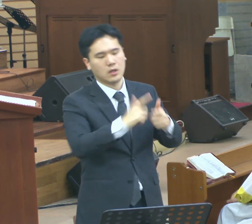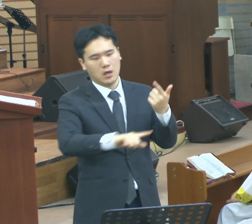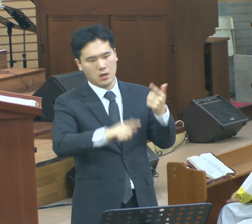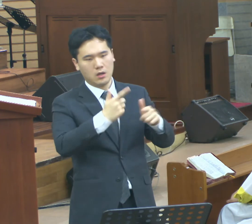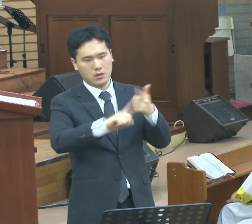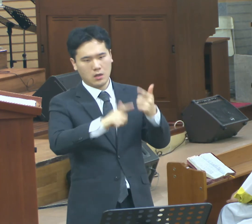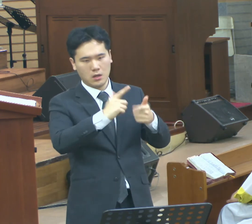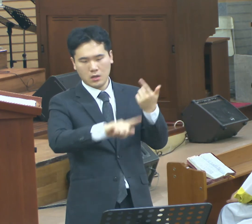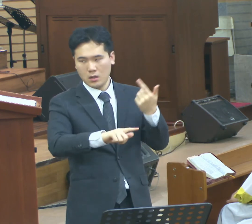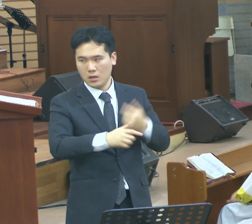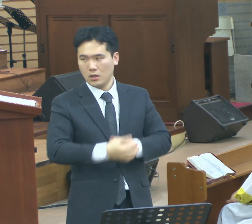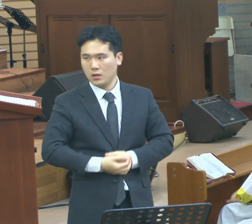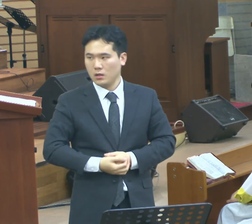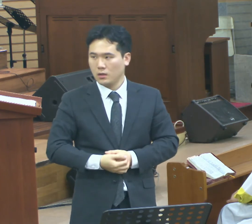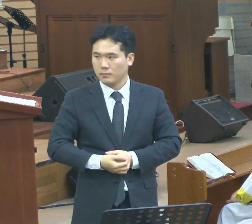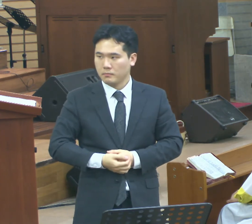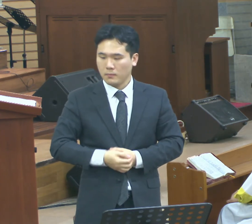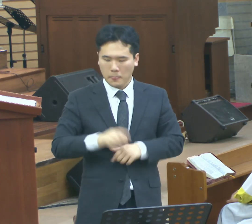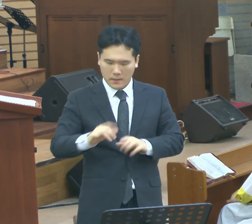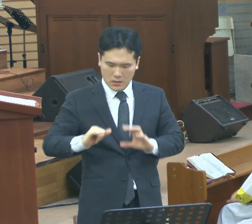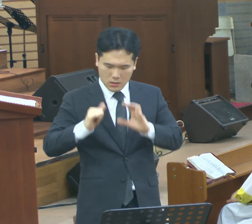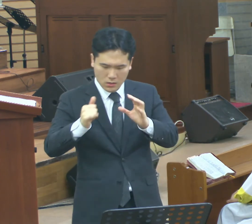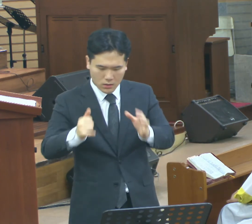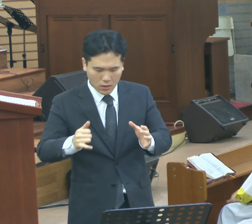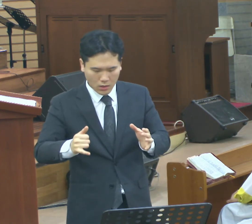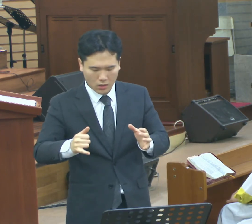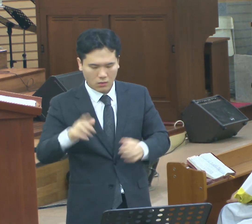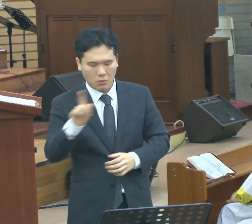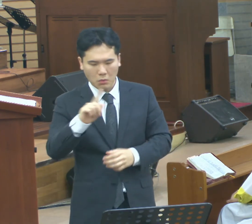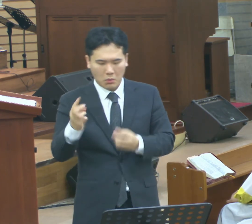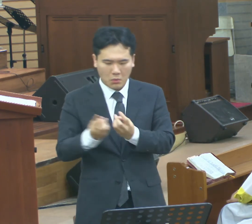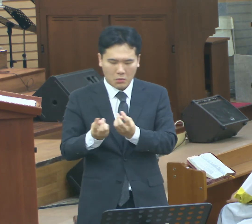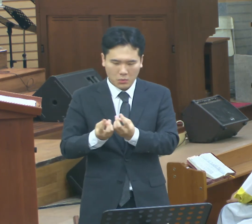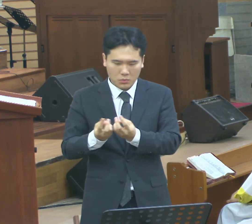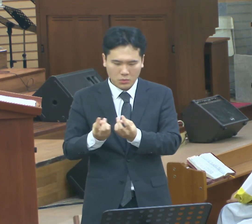어렵고 어디로 굴러갈지 모르는 것 같지만